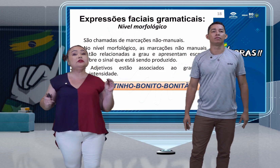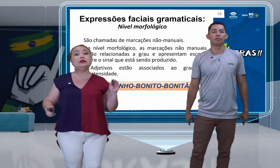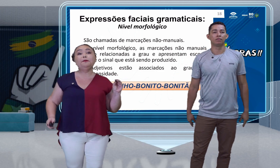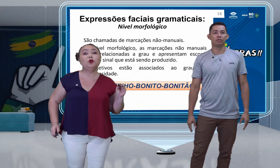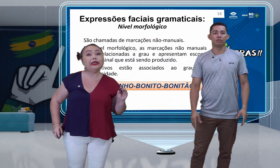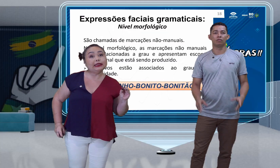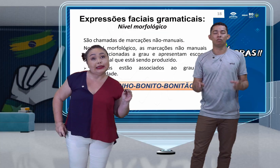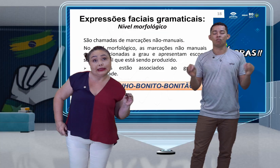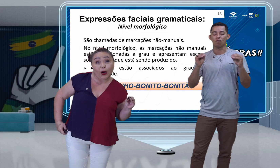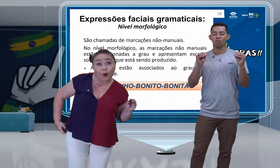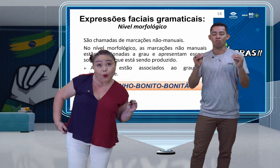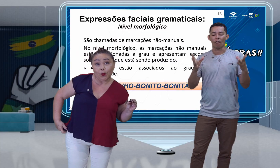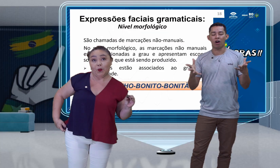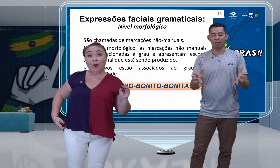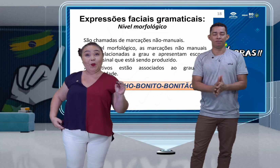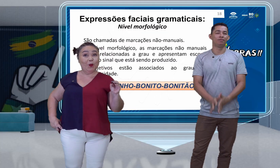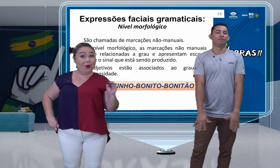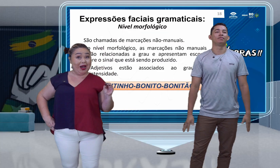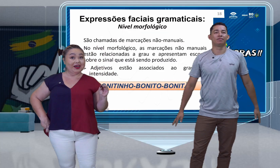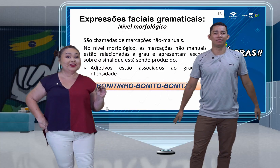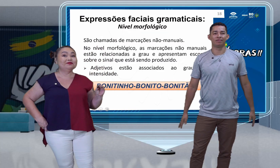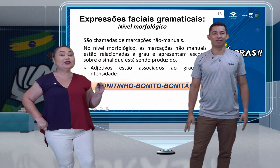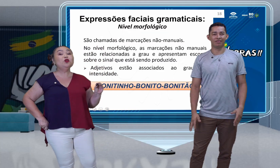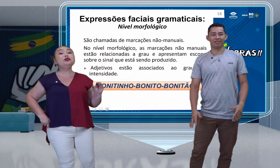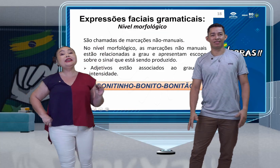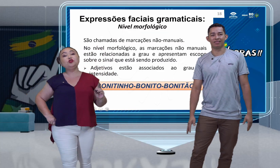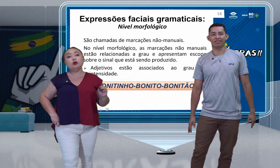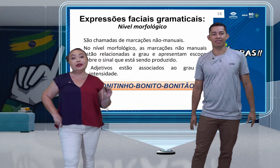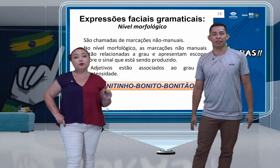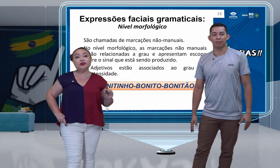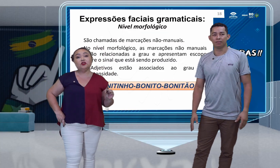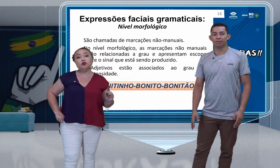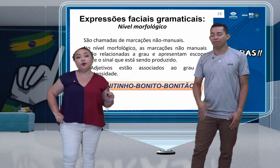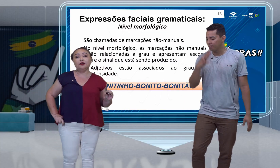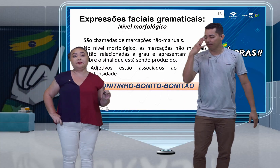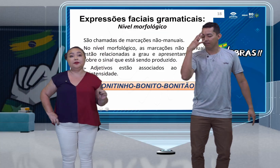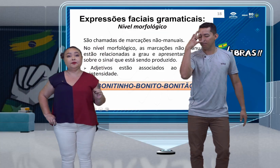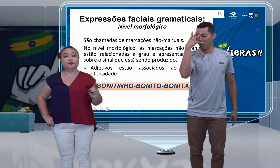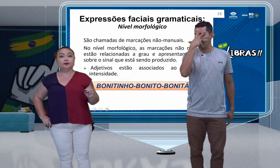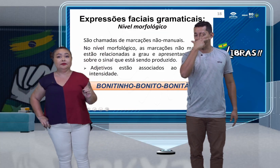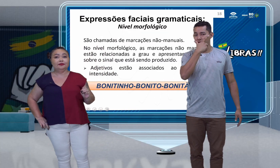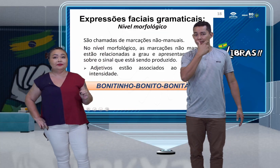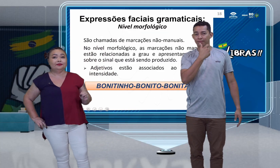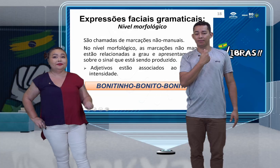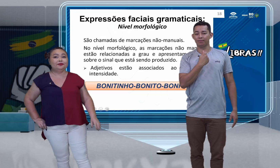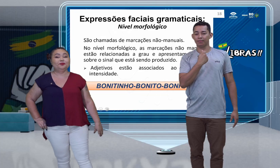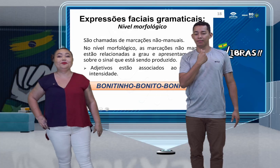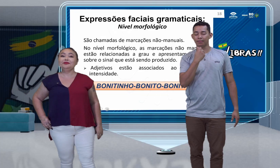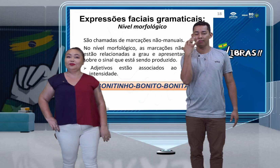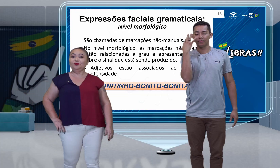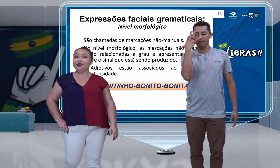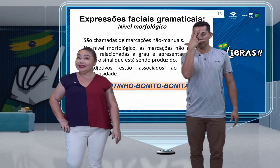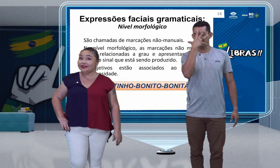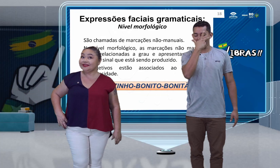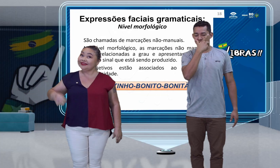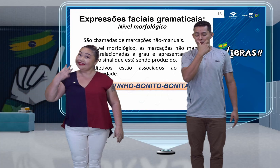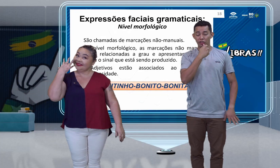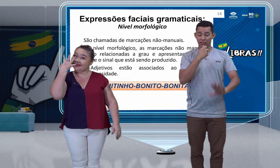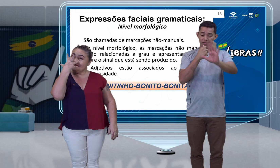e bonitão. Então, bonito. Como é que é o bonito, prof? Bonito. Bonito. Bonito. Tá